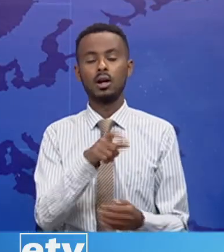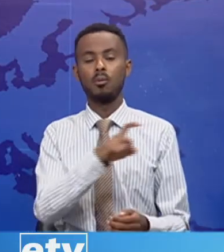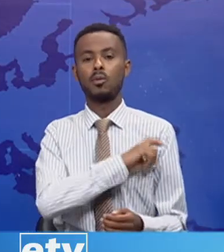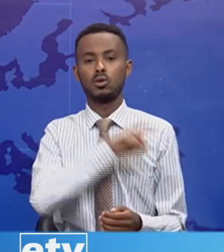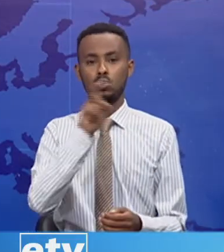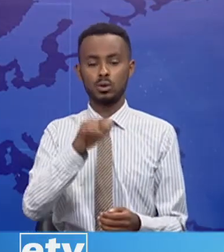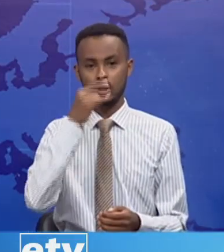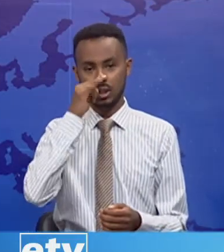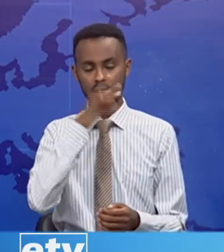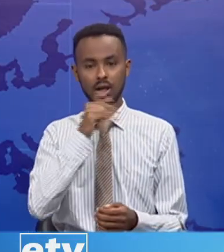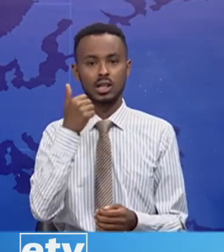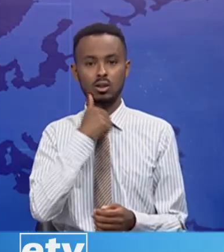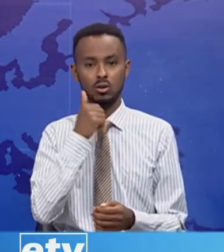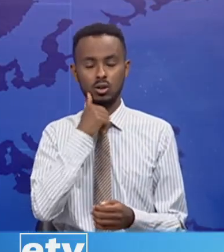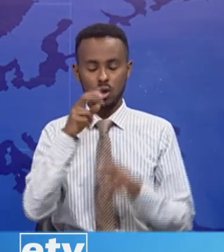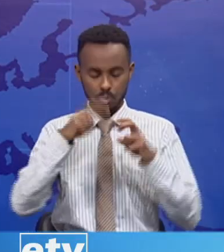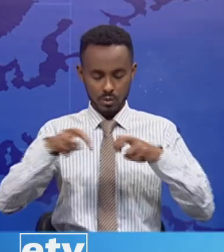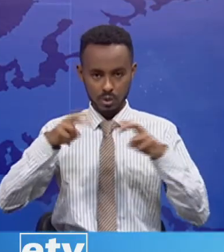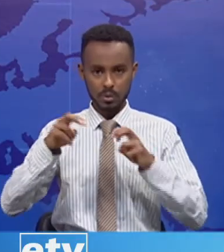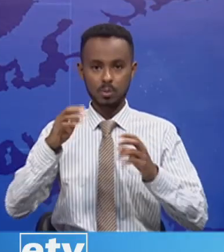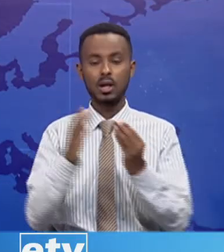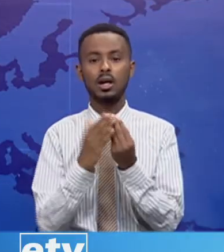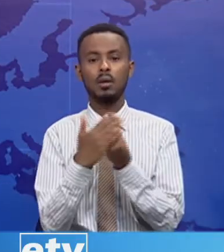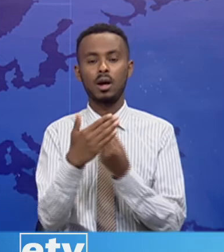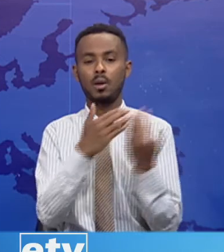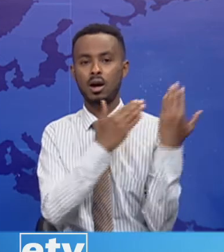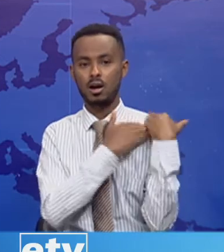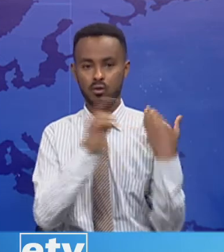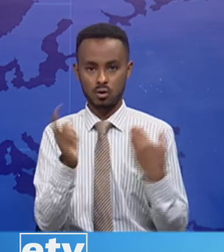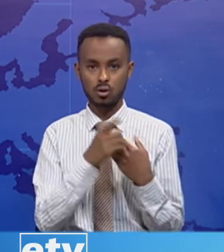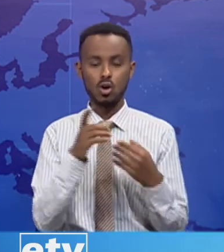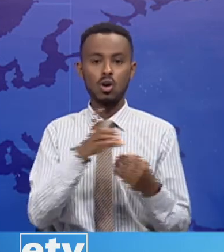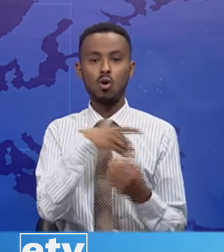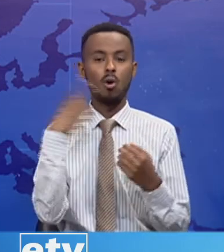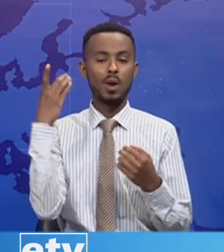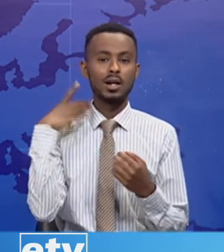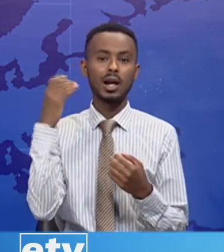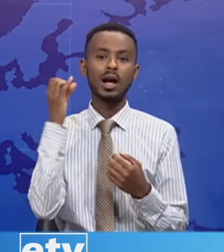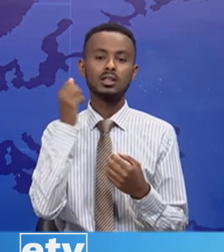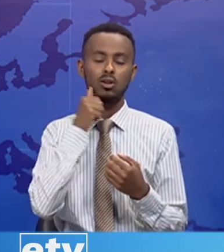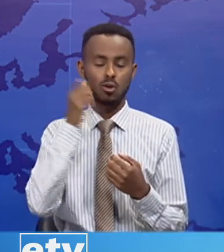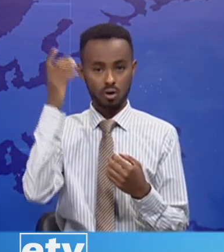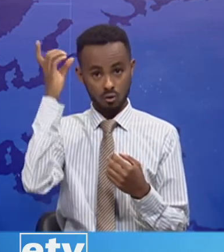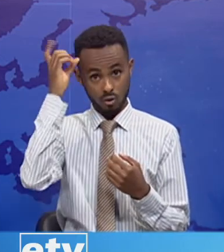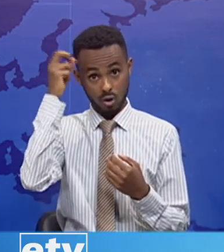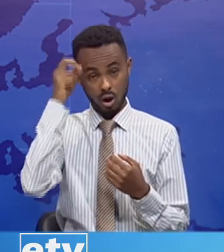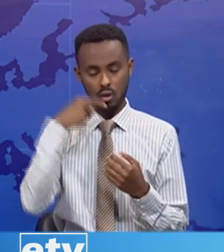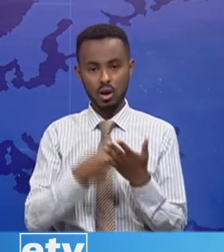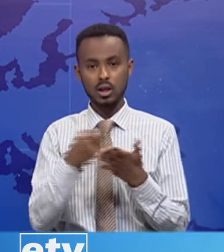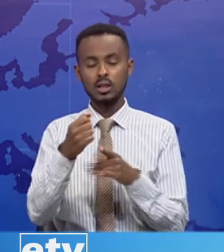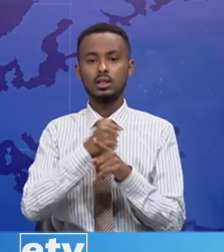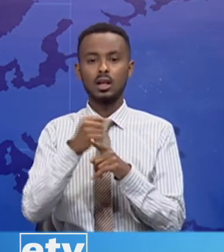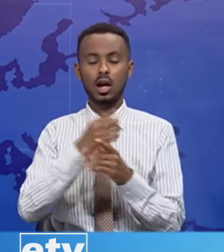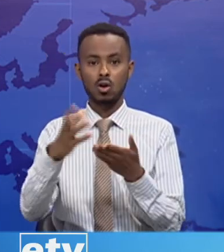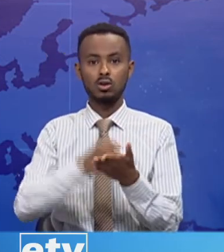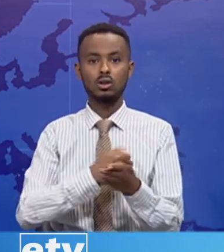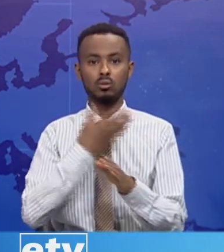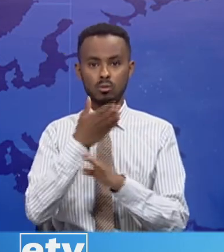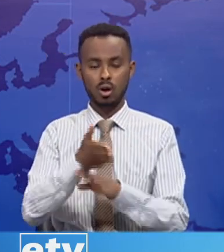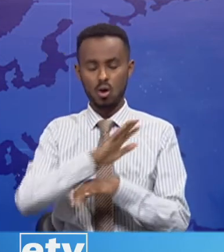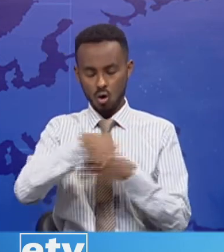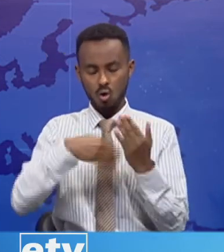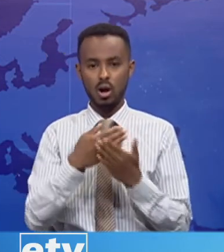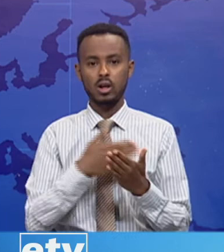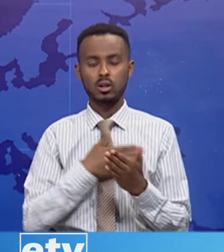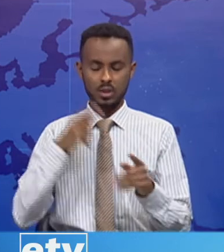ኮሚሽን የህፃናትና ሴቶች ምርምርና እንክብካቤ ኃላፊ የሆኑት ኮማንደር አጸደ ወርደፎ እንዳሉት ይህንን ስልጠና ከወሰድን በኋላ